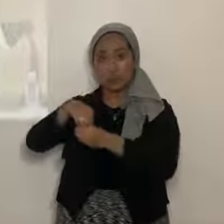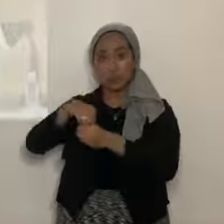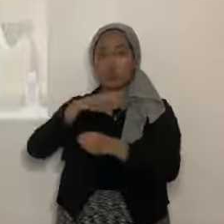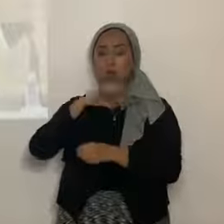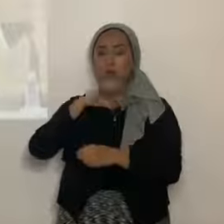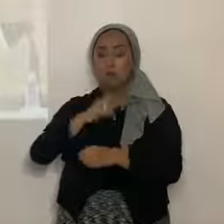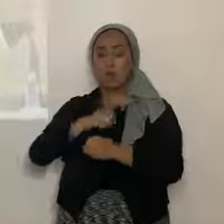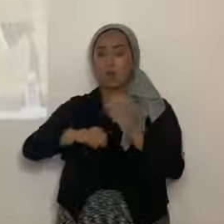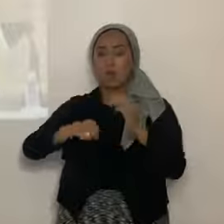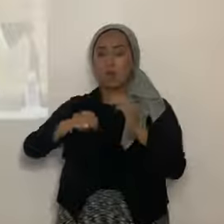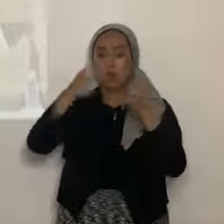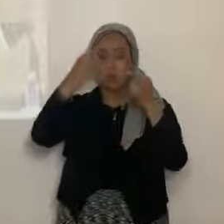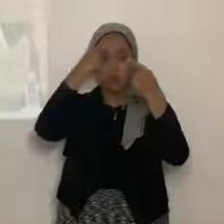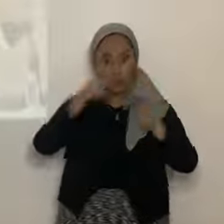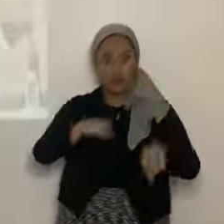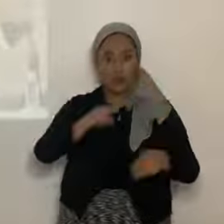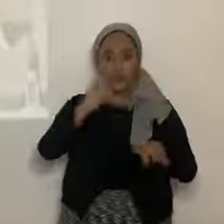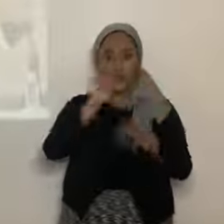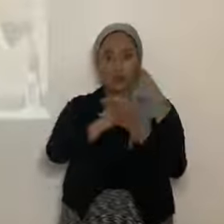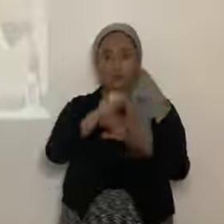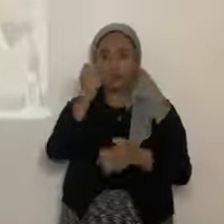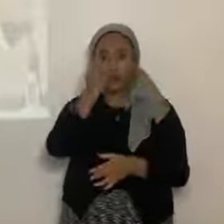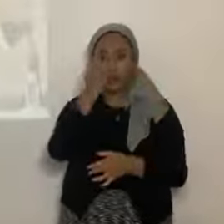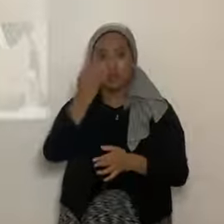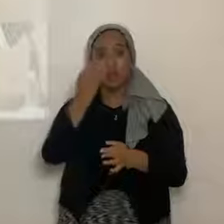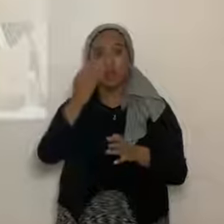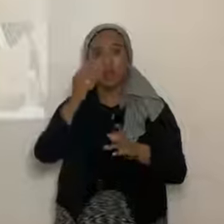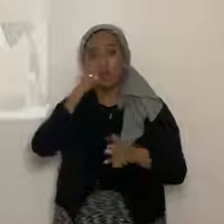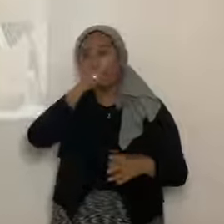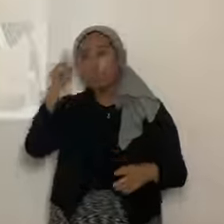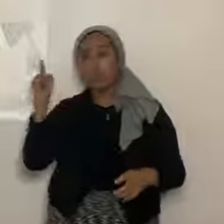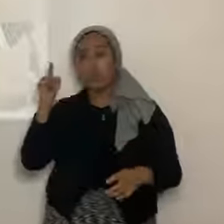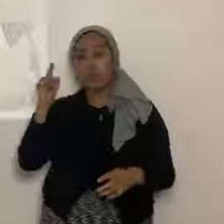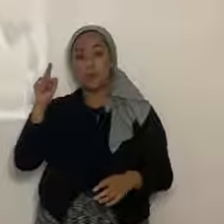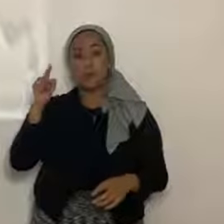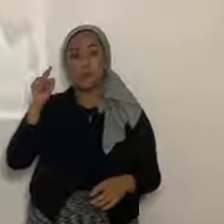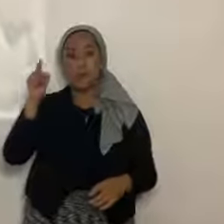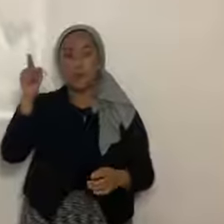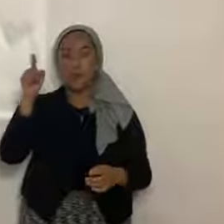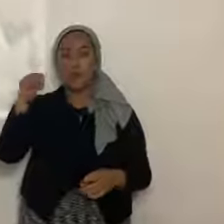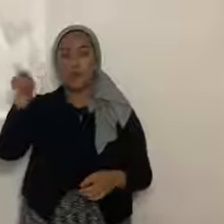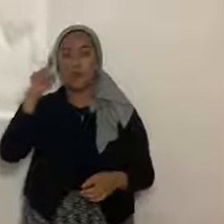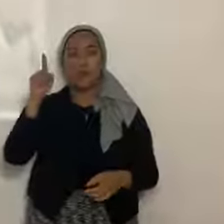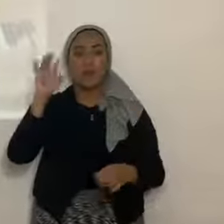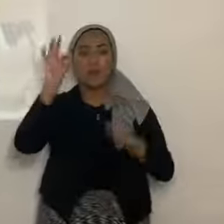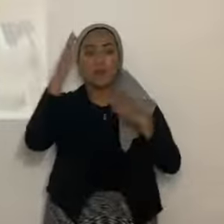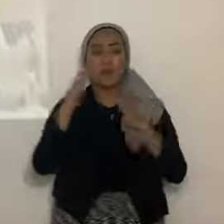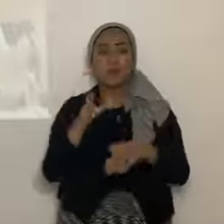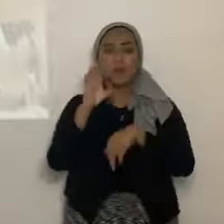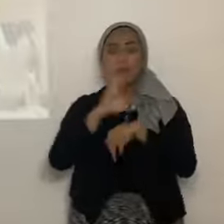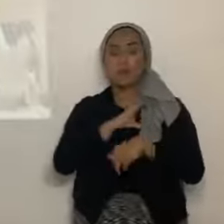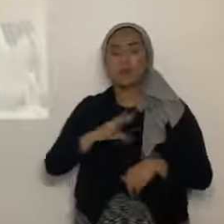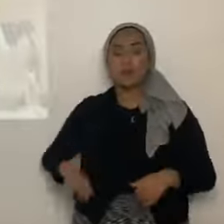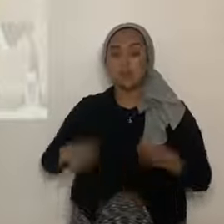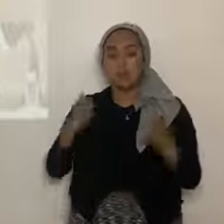pacto. Y ese es el único que quieren los pastores cristianos. Y lo demás lo escupen, como el